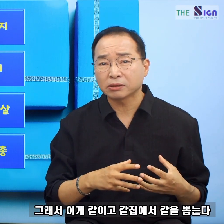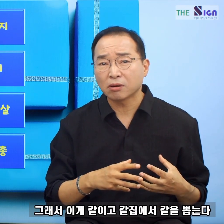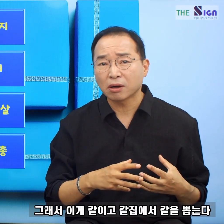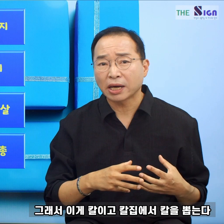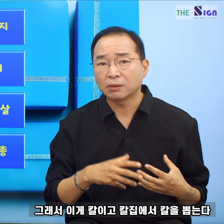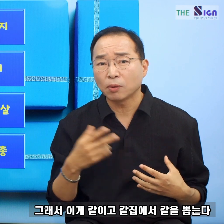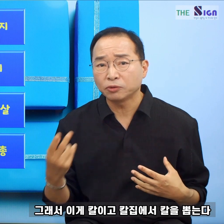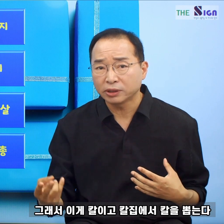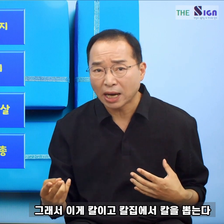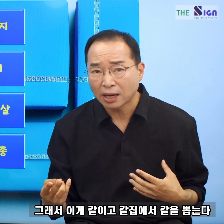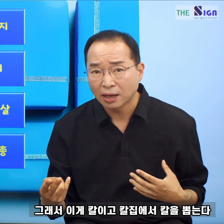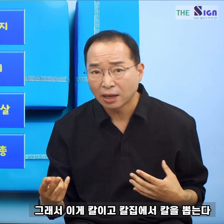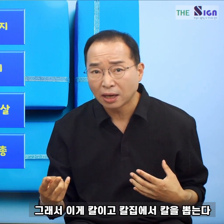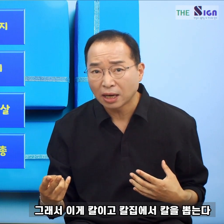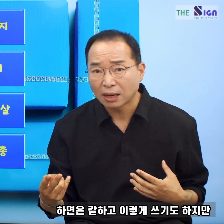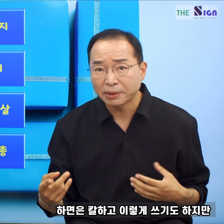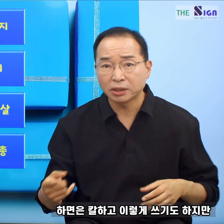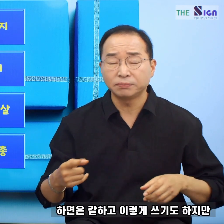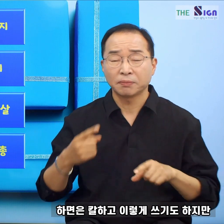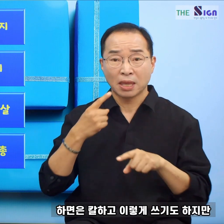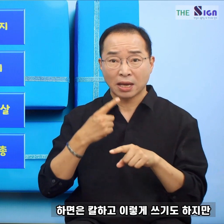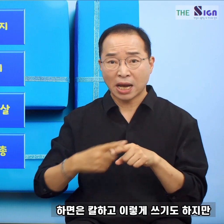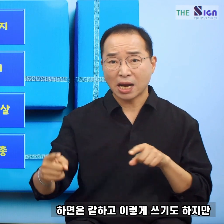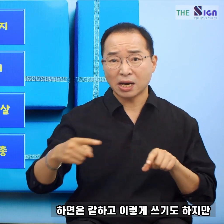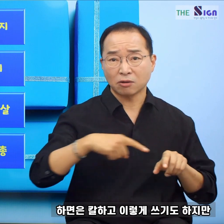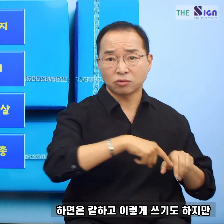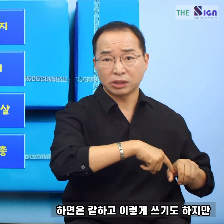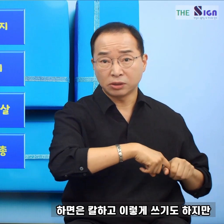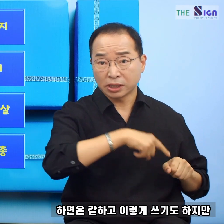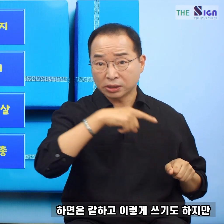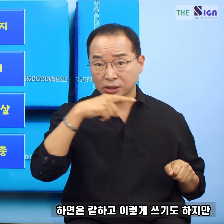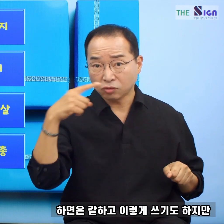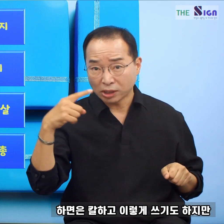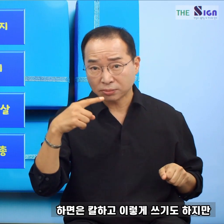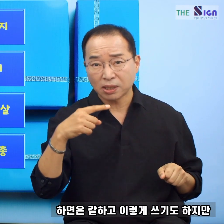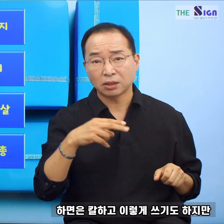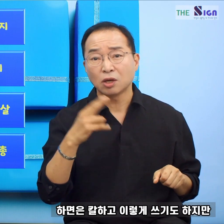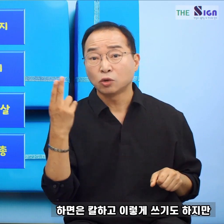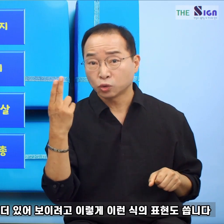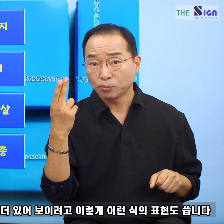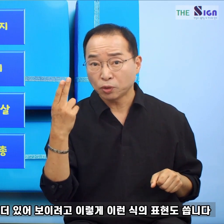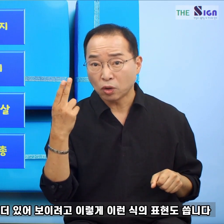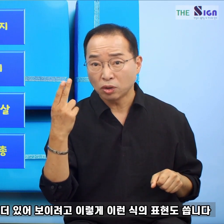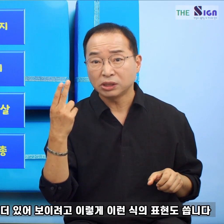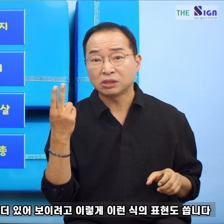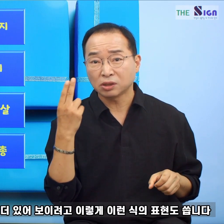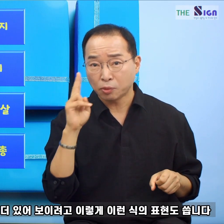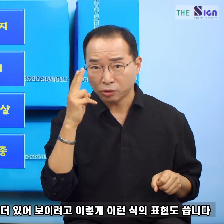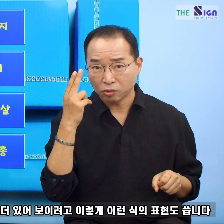칼집에서 칼을 뽑는다 하면은 칼하고 이렇게 쓰기도 하지만 좀 더 있어 보이려고